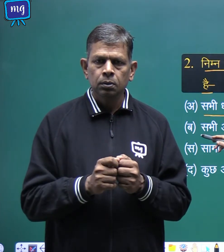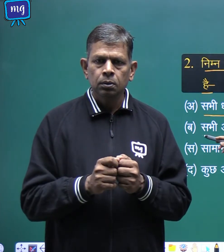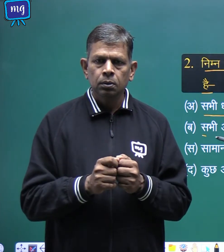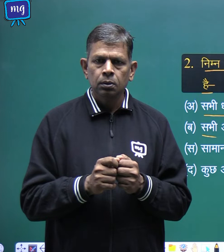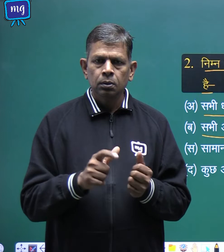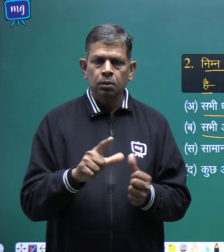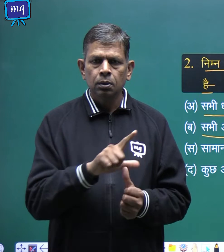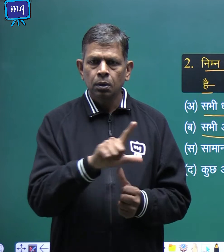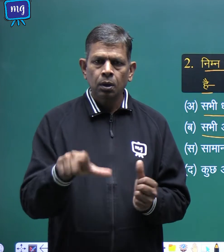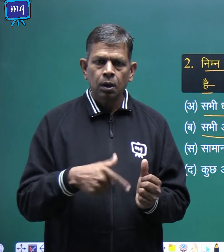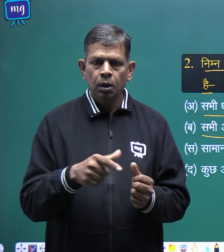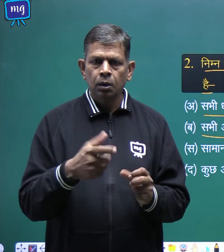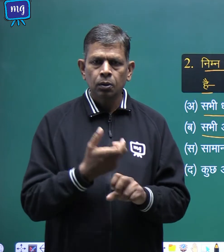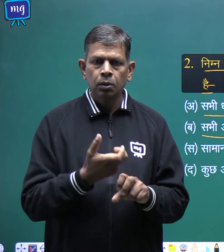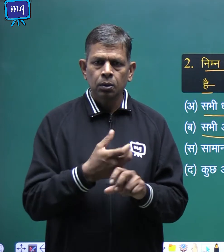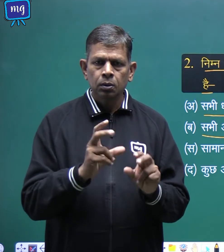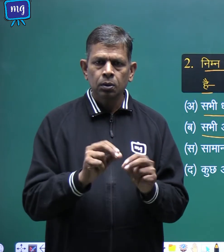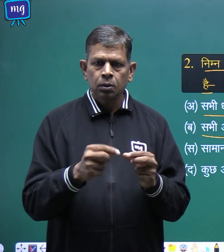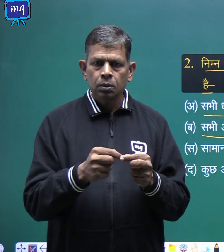सभी अधातुएं तन्य होती हैं,